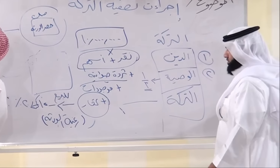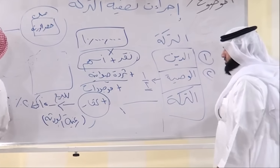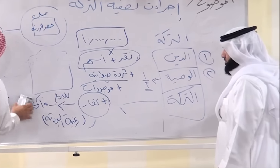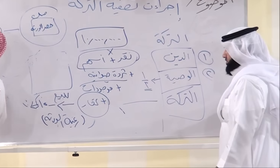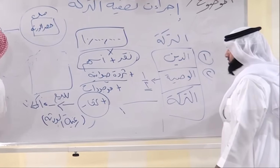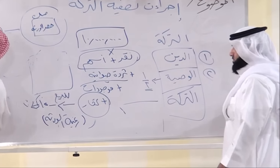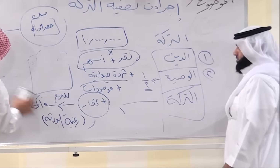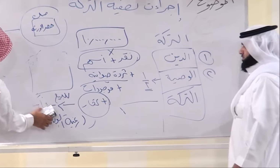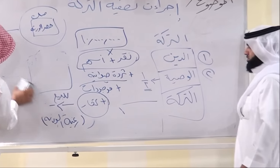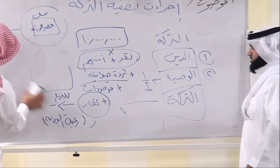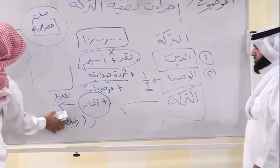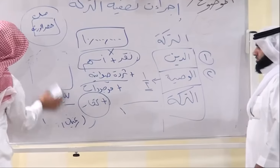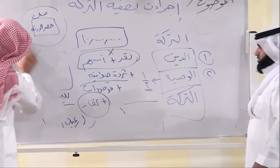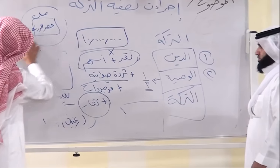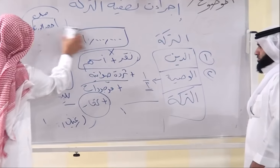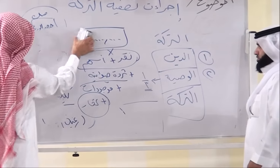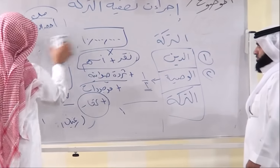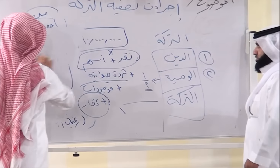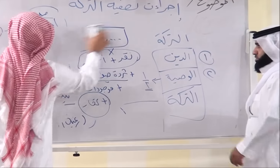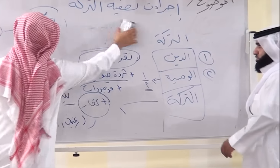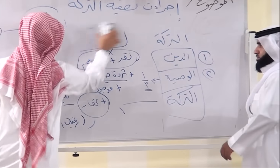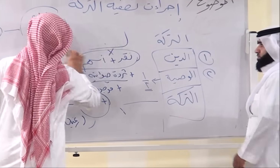اللجوء للمحكمة.